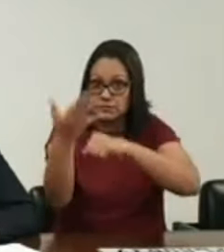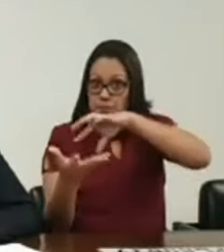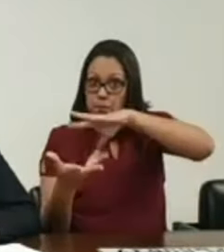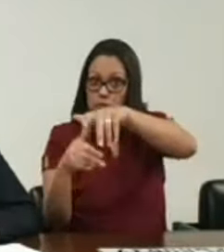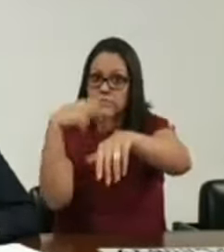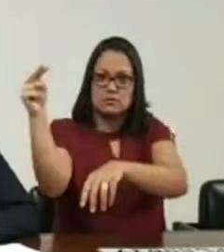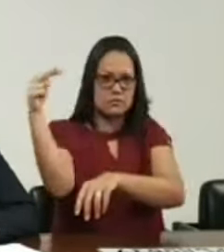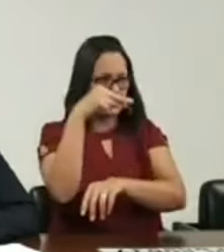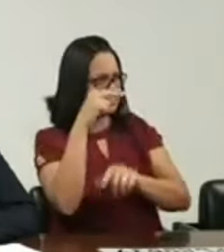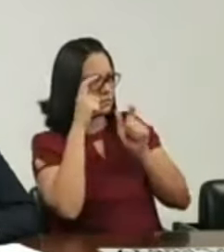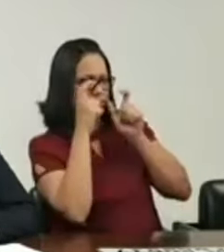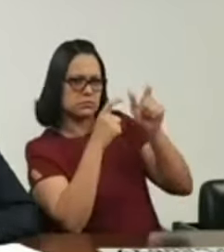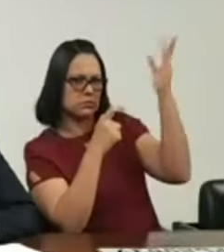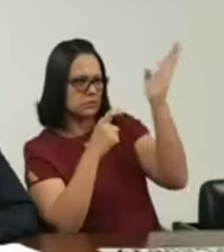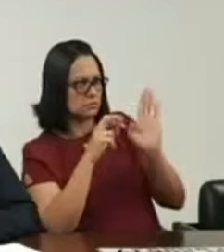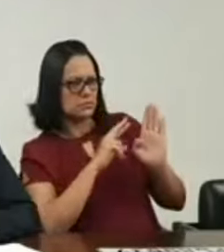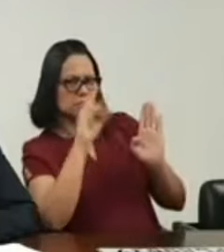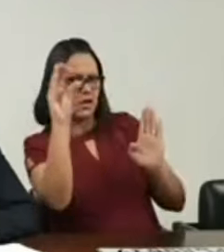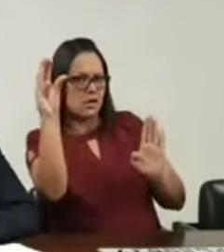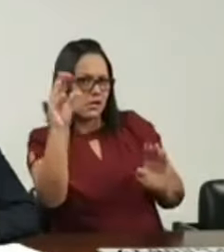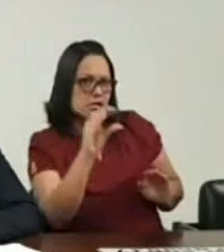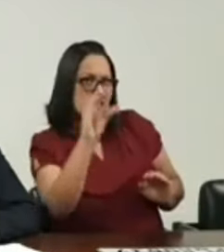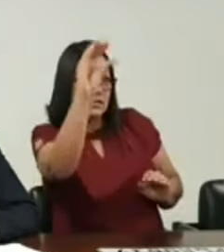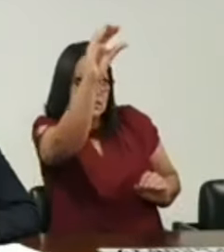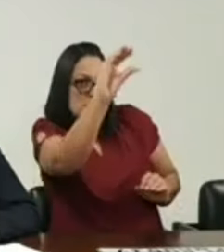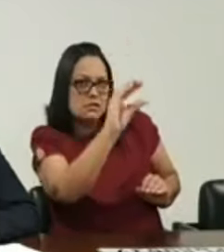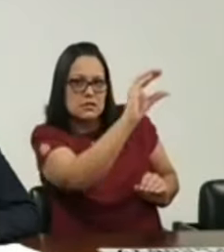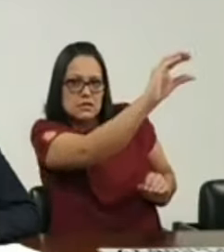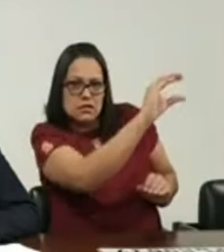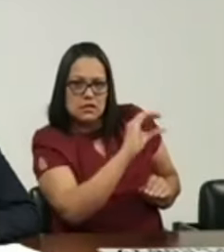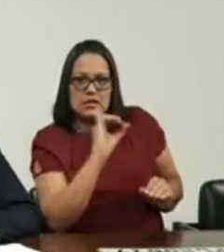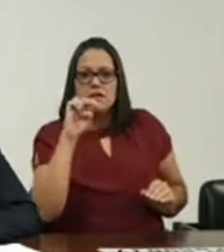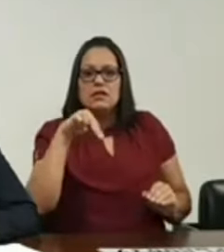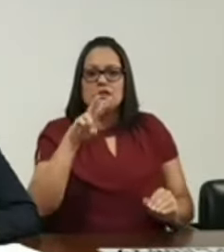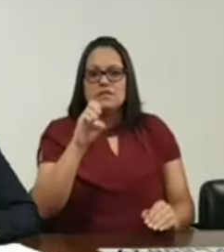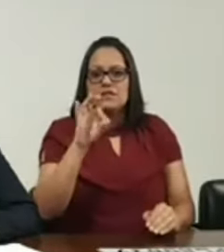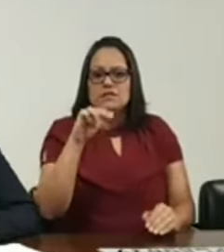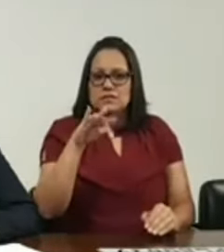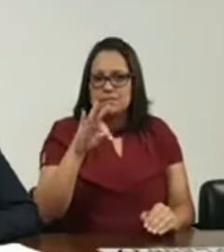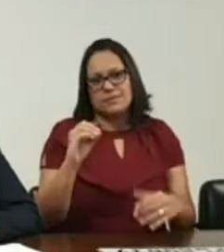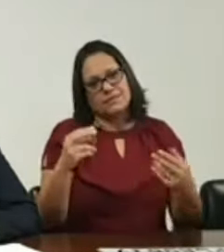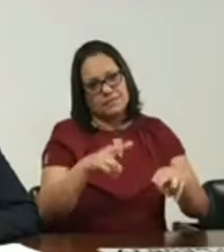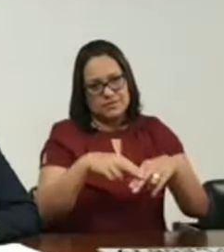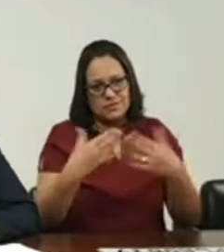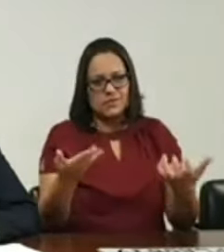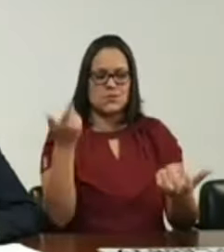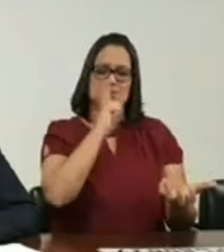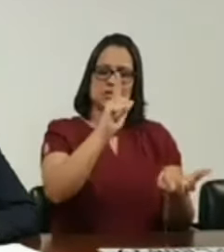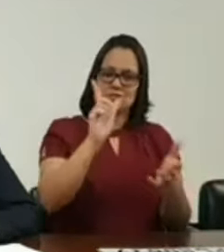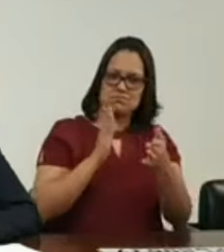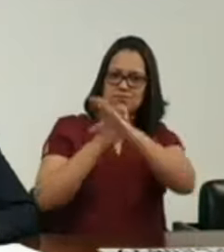maneira completamente diferente e já vão começar a se posicionar aqui em função desse acesso preferencial que nós ganhamos ao mercado europeu.